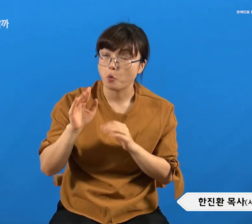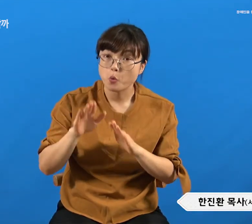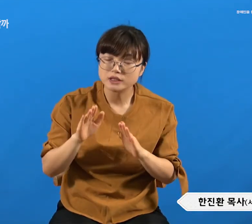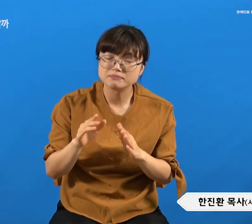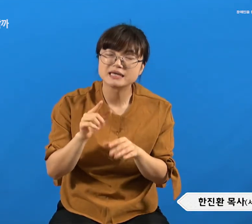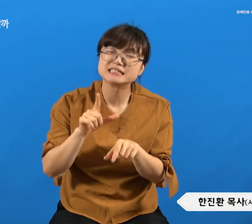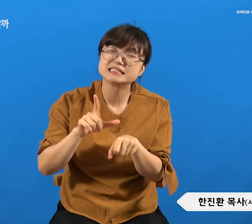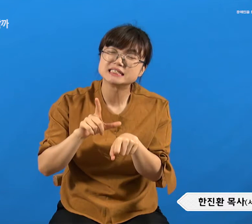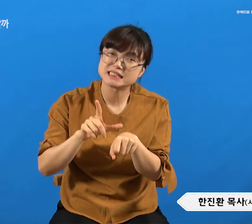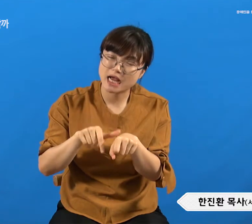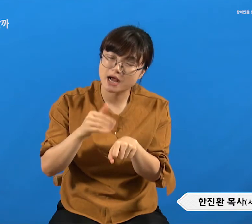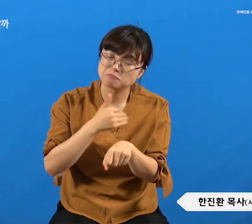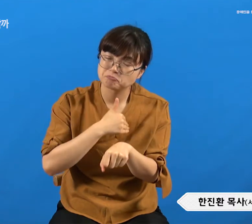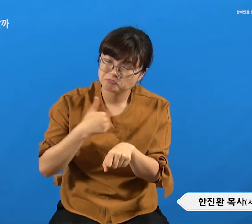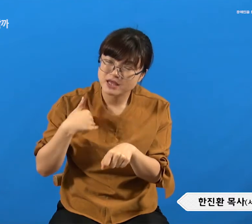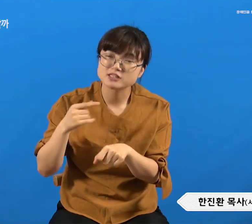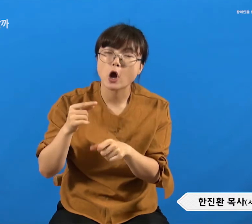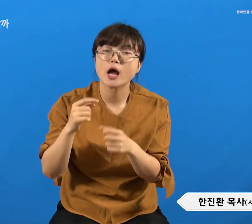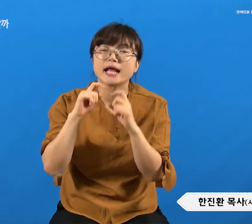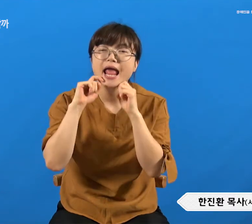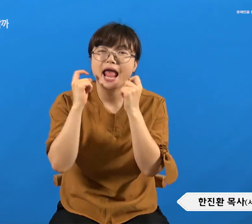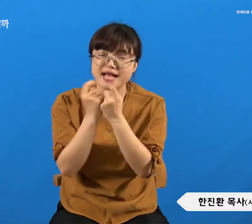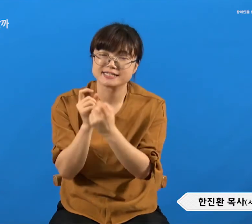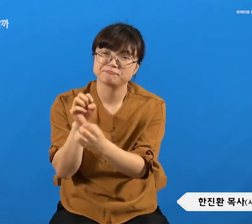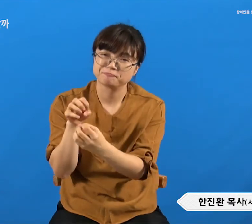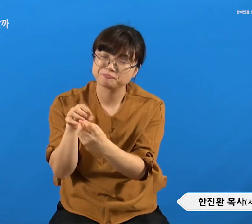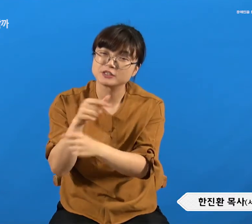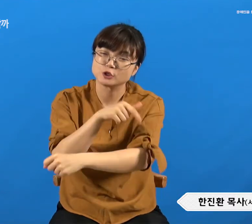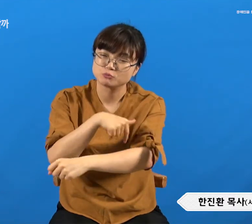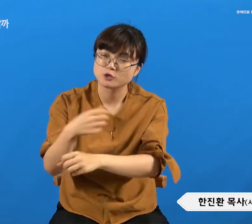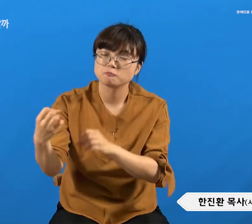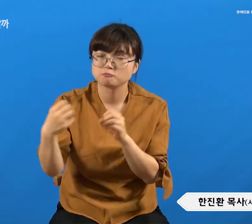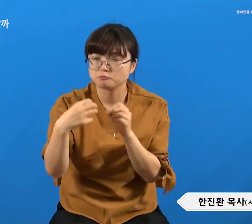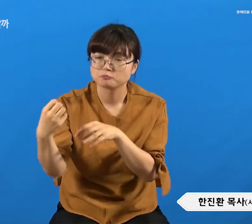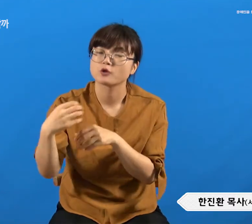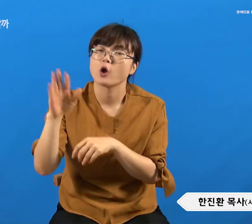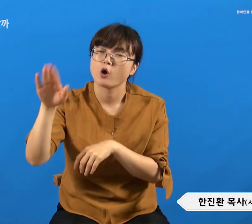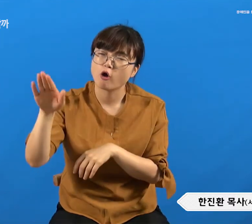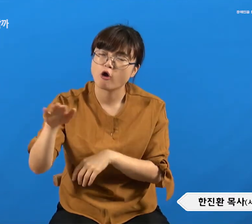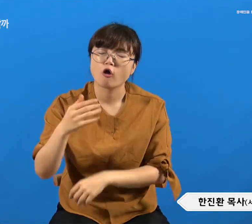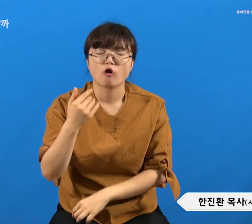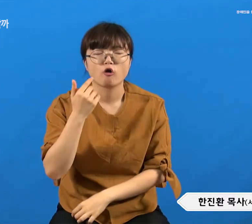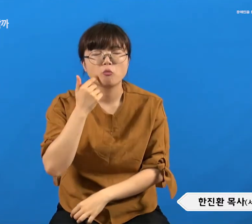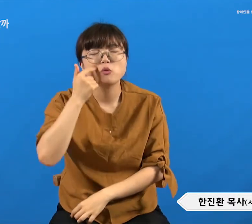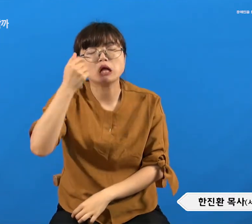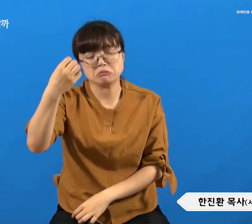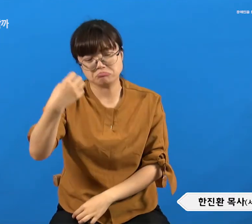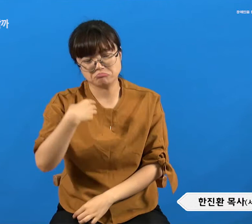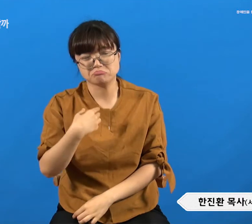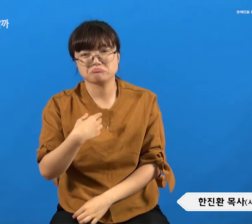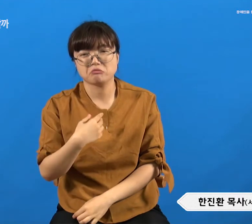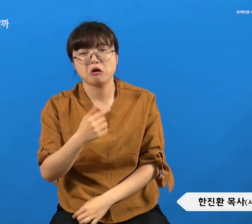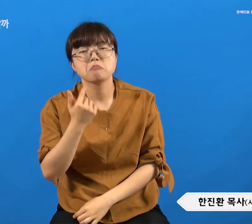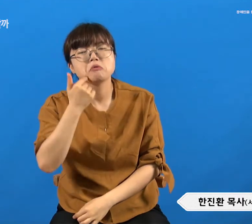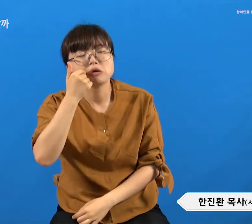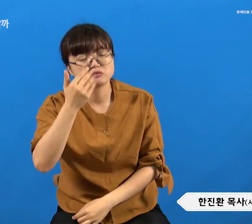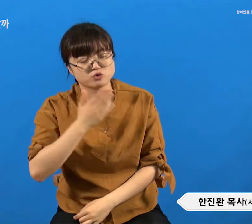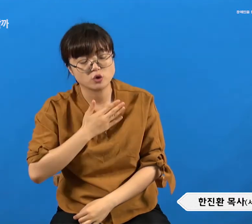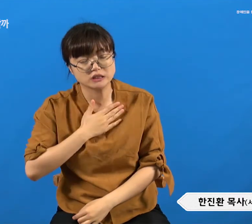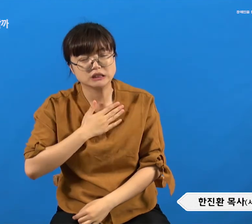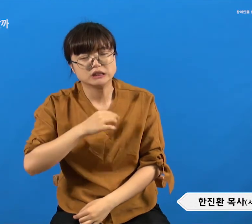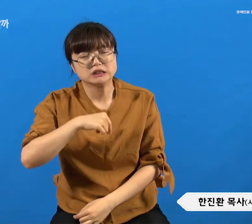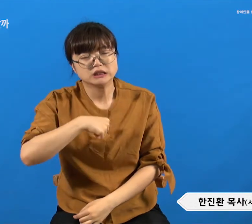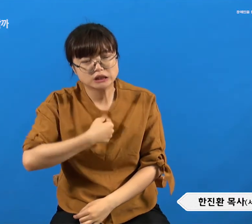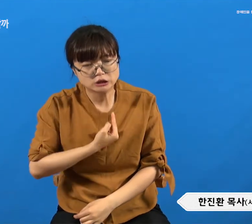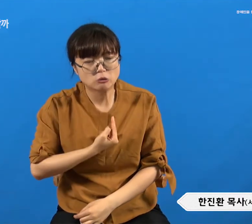있어서 개인적인 얘기도 많이 나누었습니다. 집사님 말씀이, 목사님, 저는 제 손으로